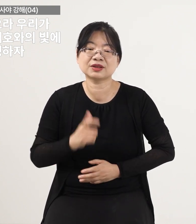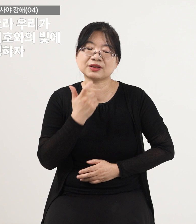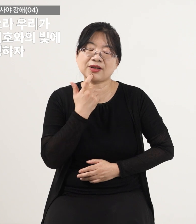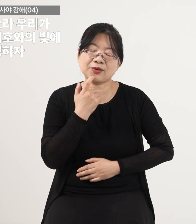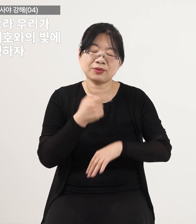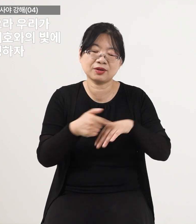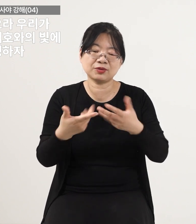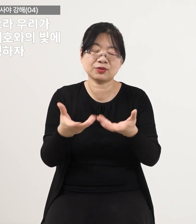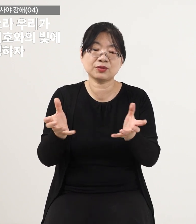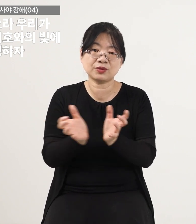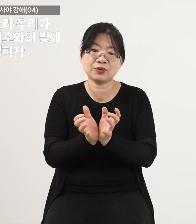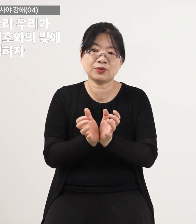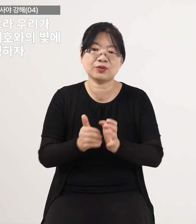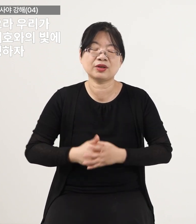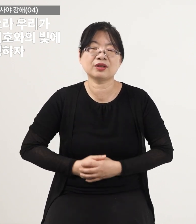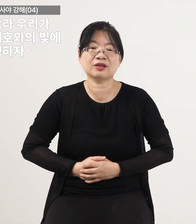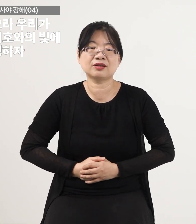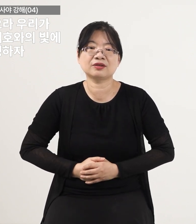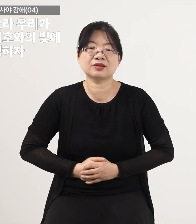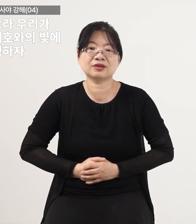야곱의 족속아,